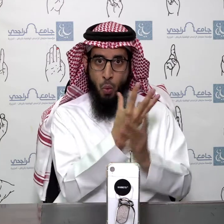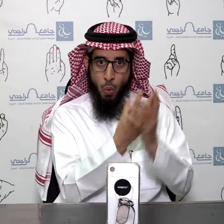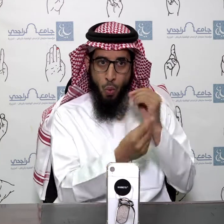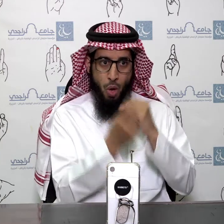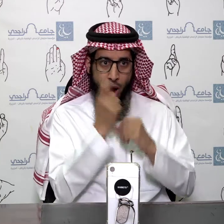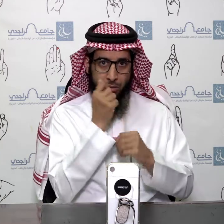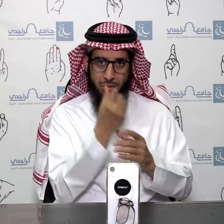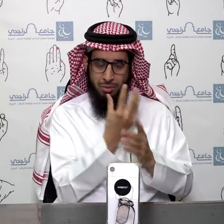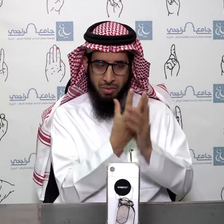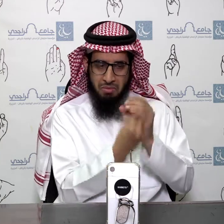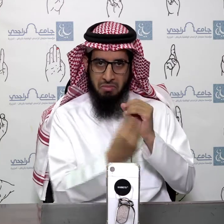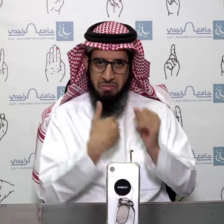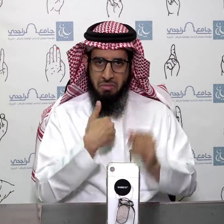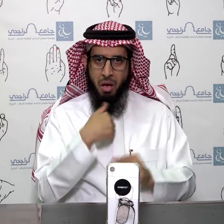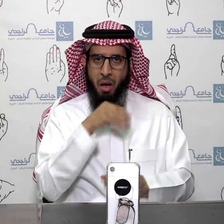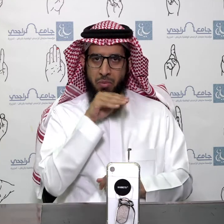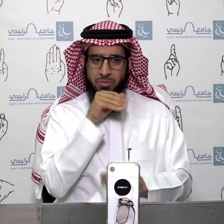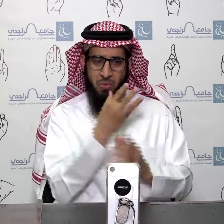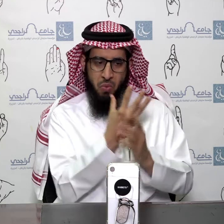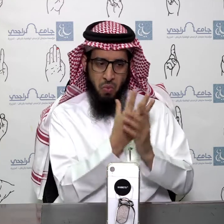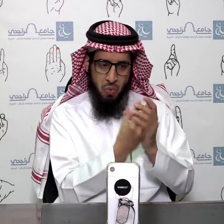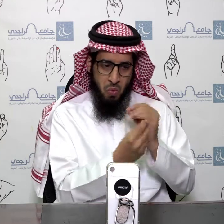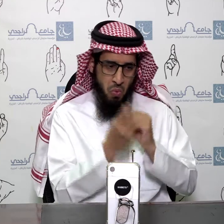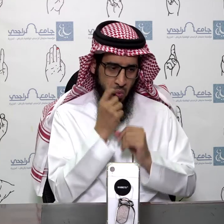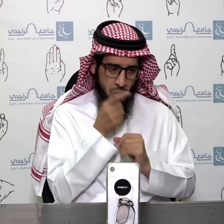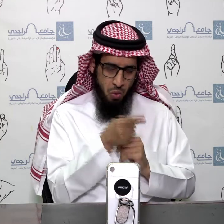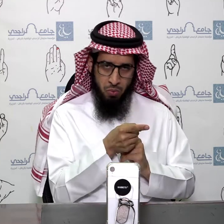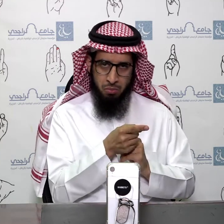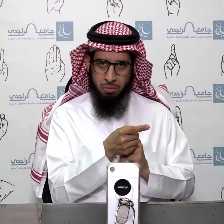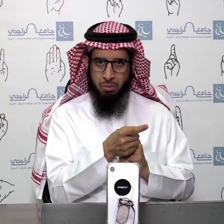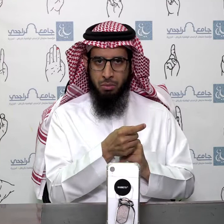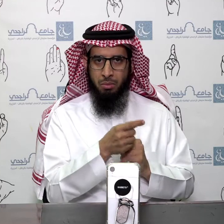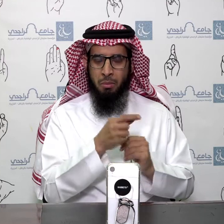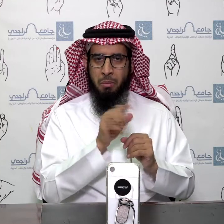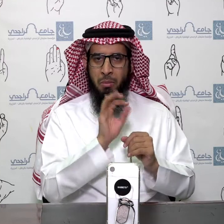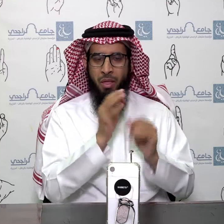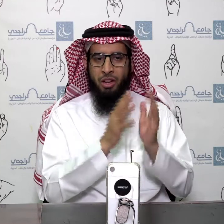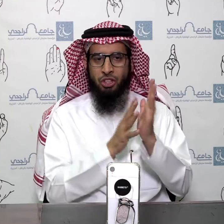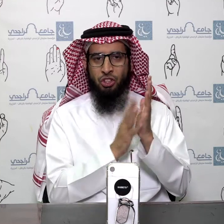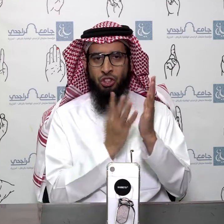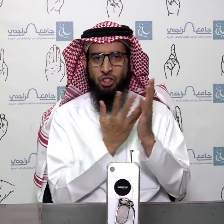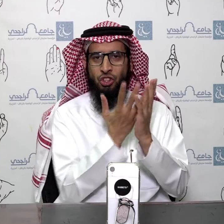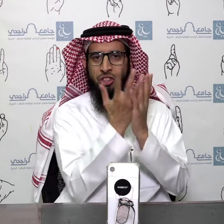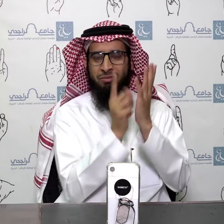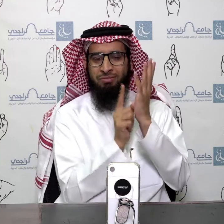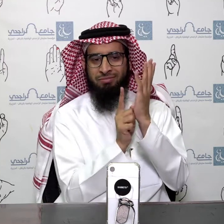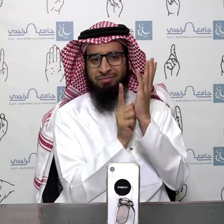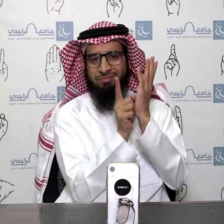فالابن هو الغصن المورق الذي يمتد به ظل